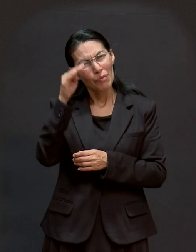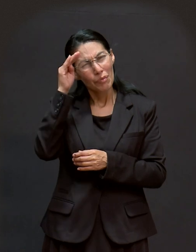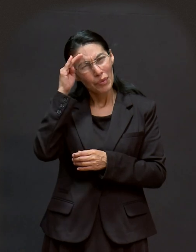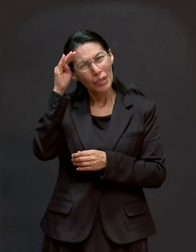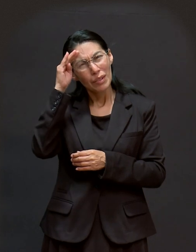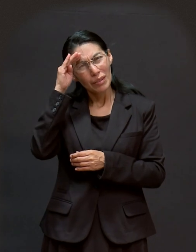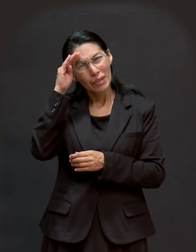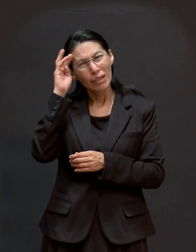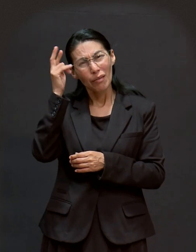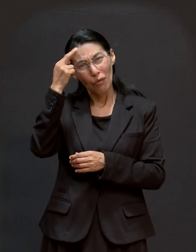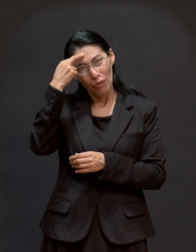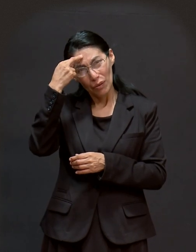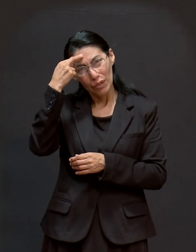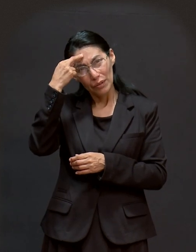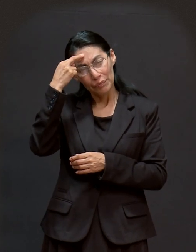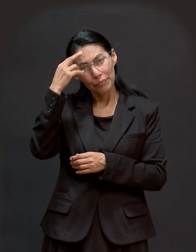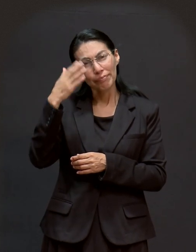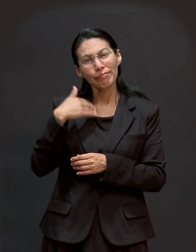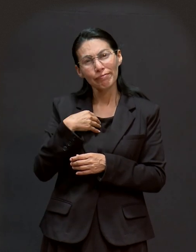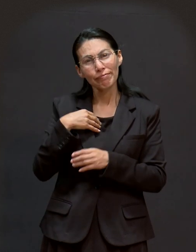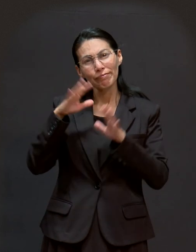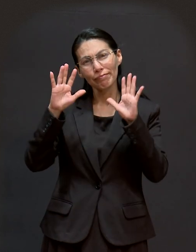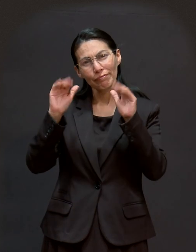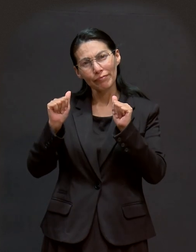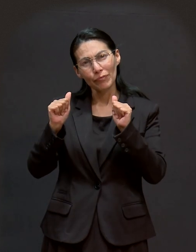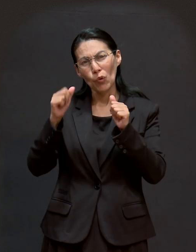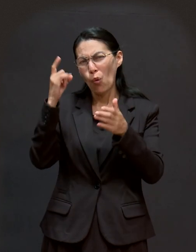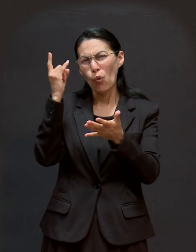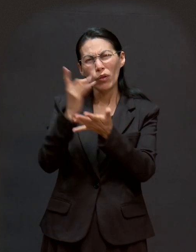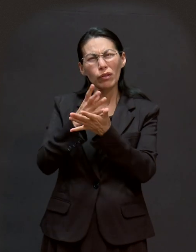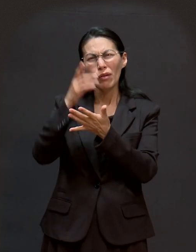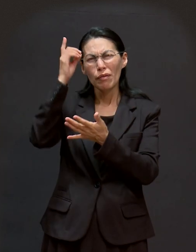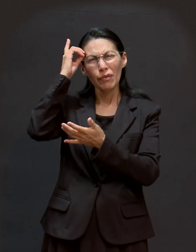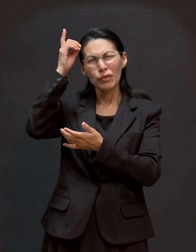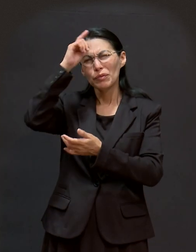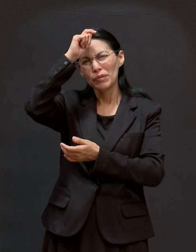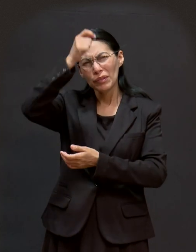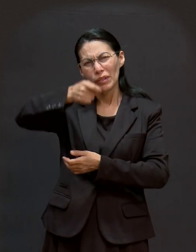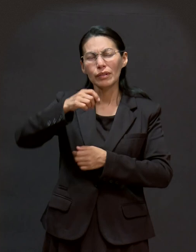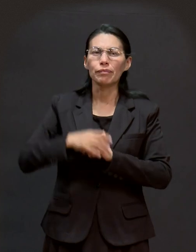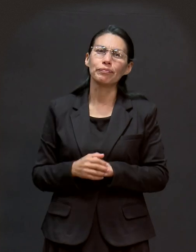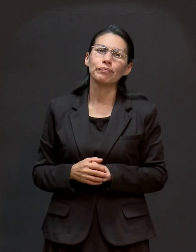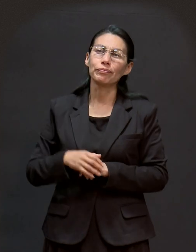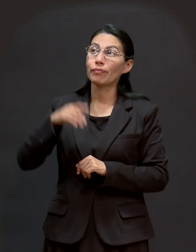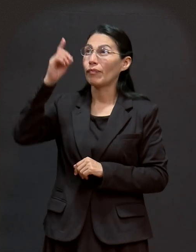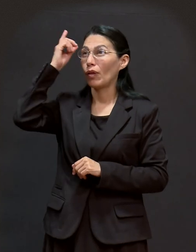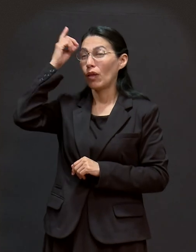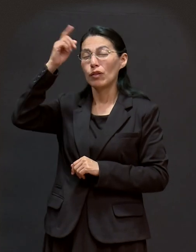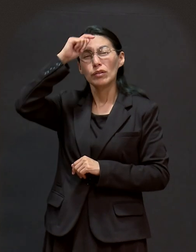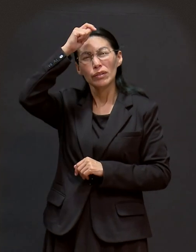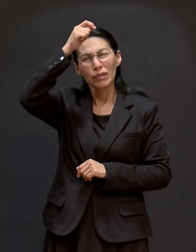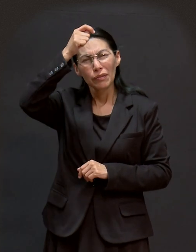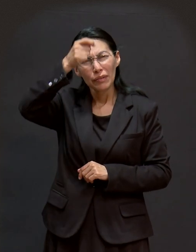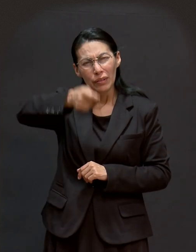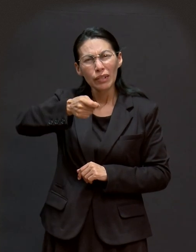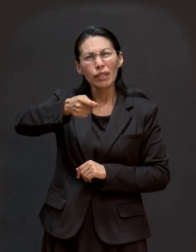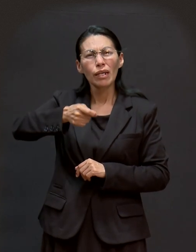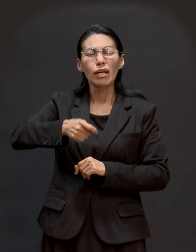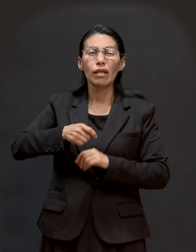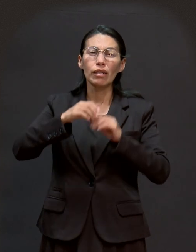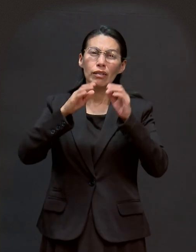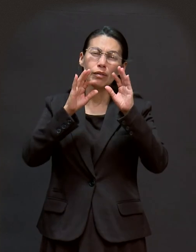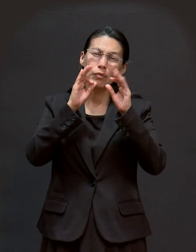me despido de ti con la bendición que solamente dios sabe dar dios te bendiga y te guarde